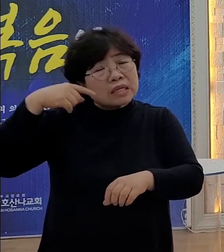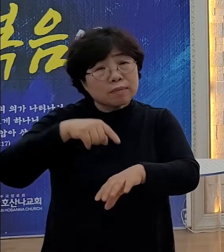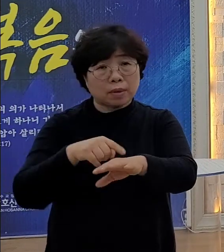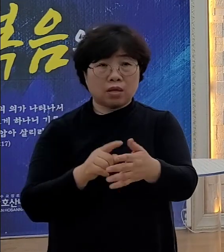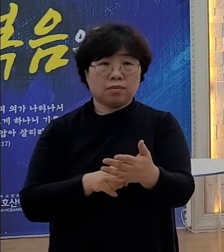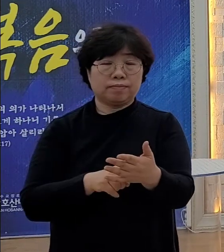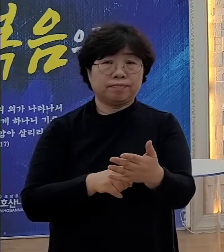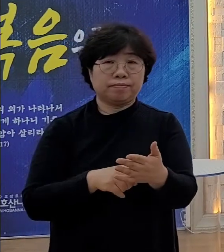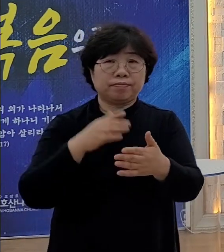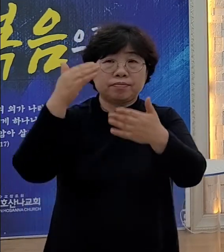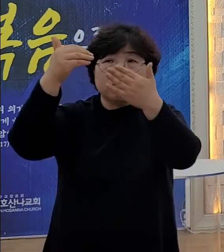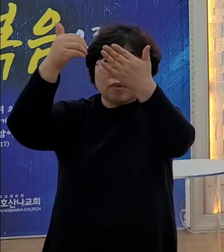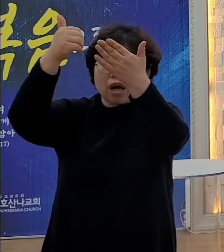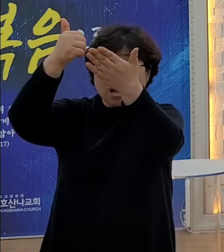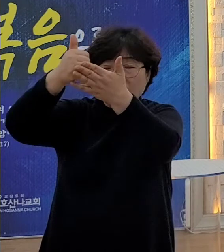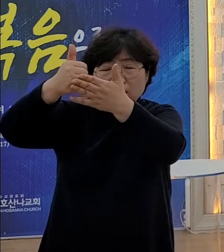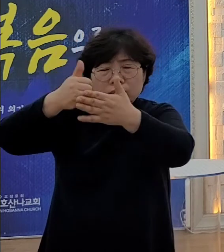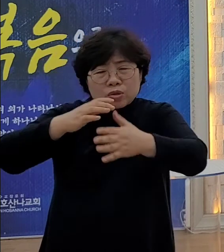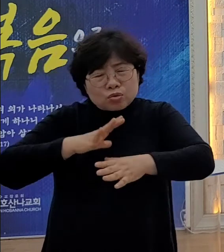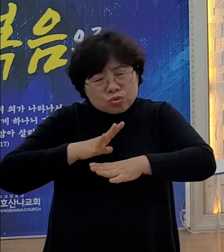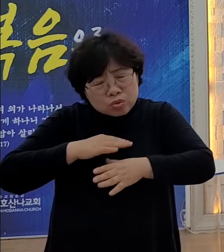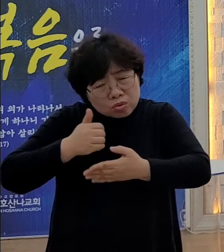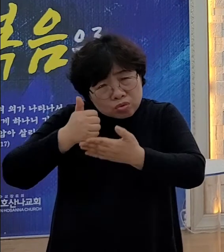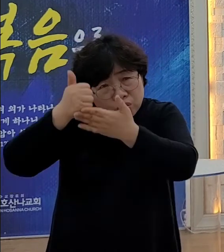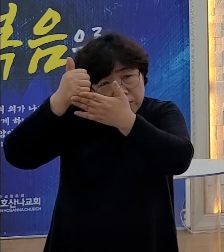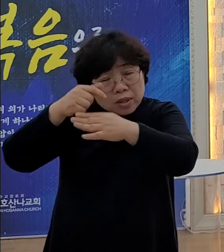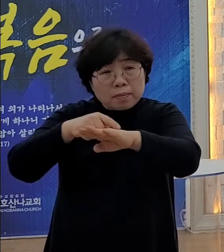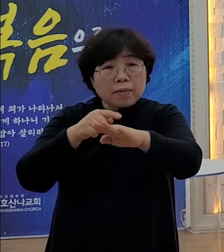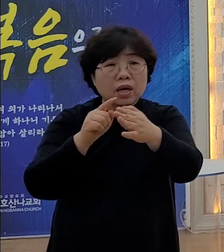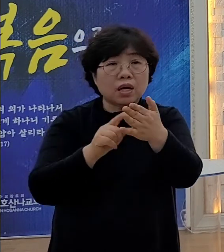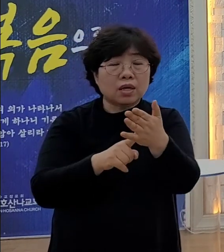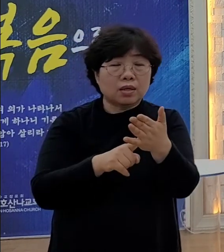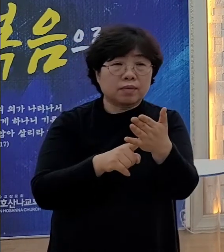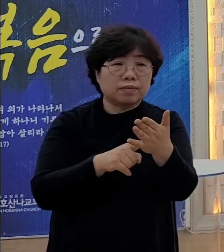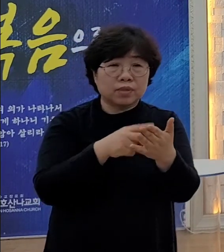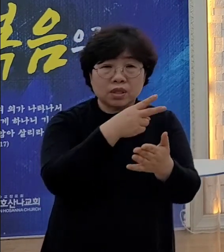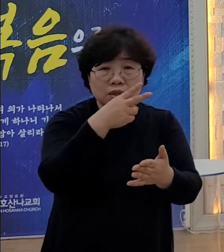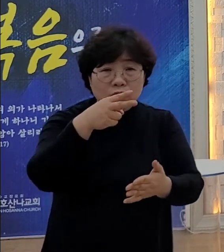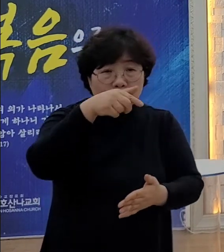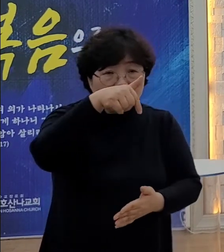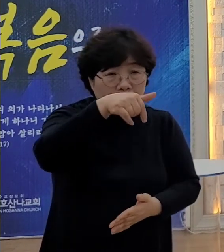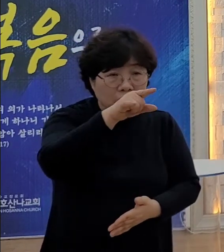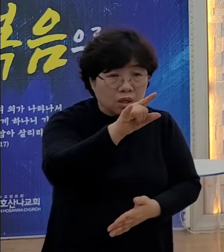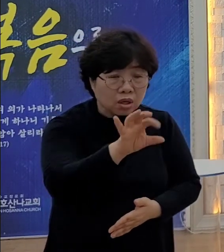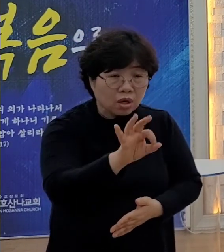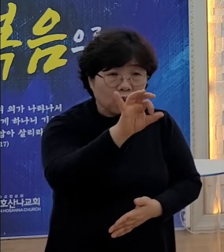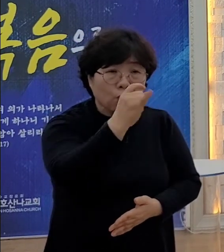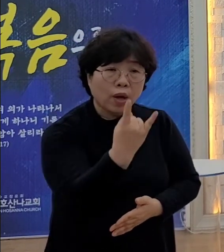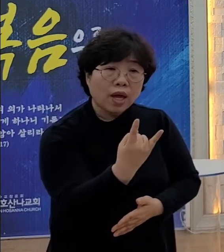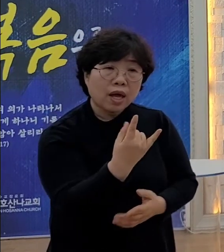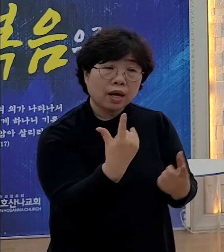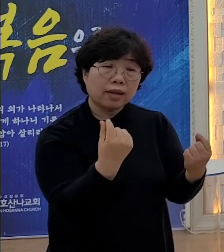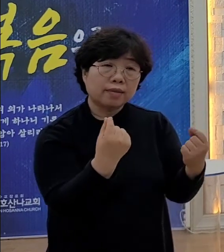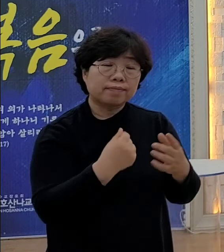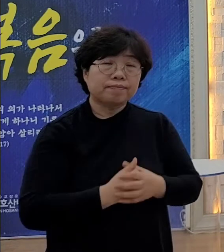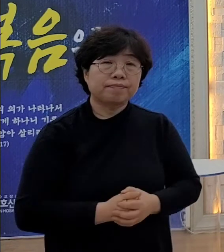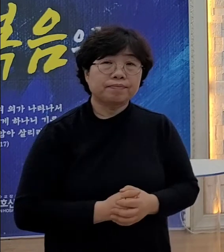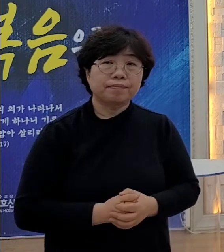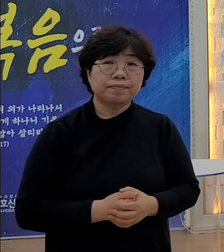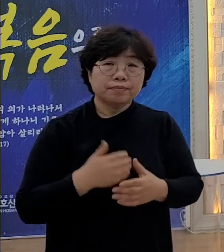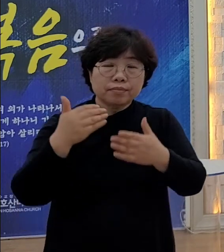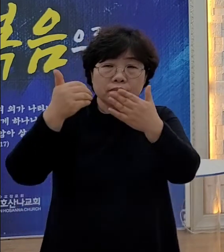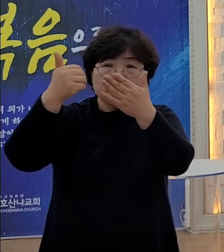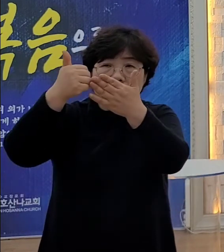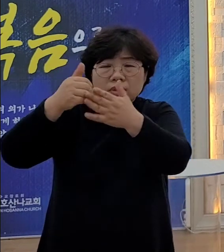누구를요? 하나님을. 하나님을 두려워하는 마음이 경외라는 사실. 이